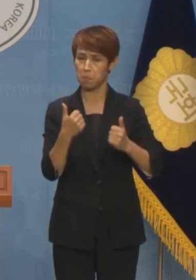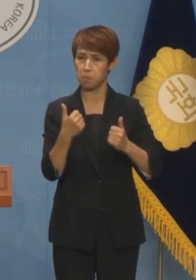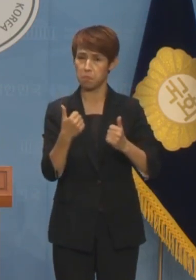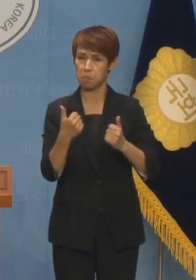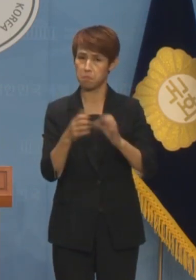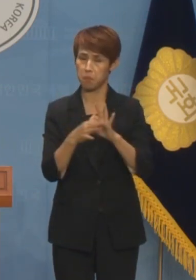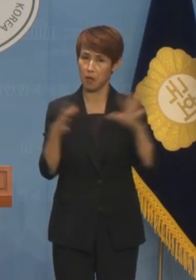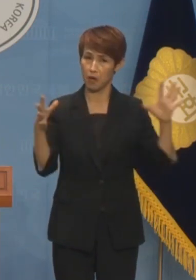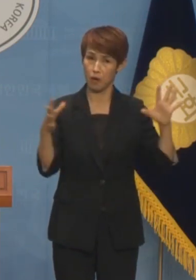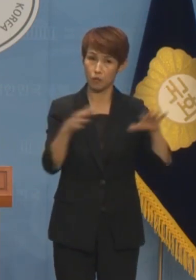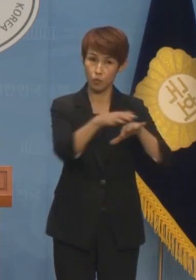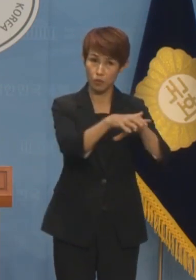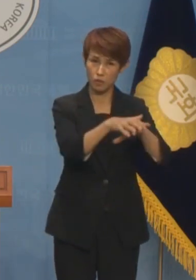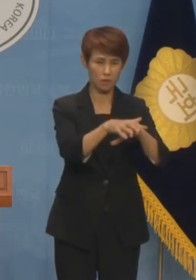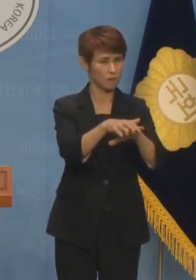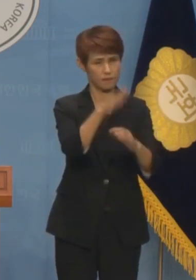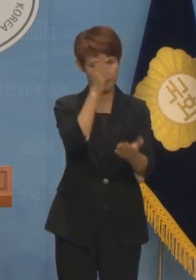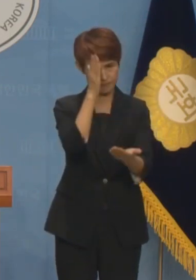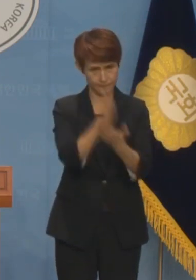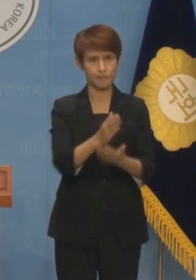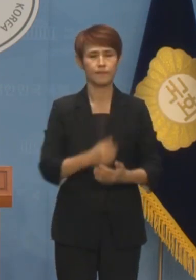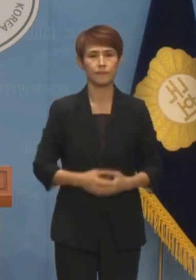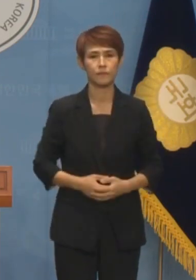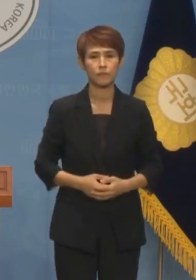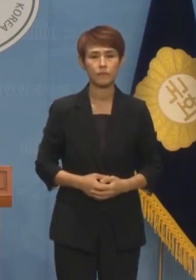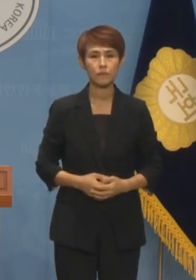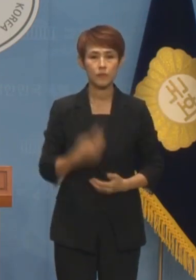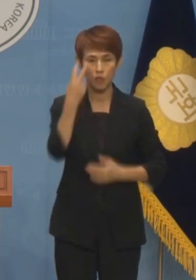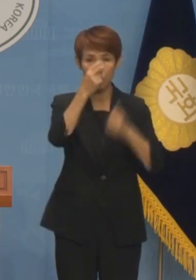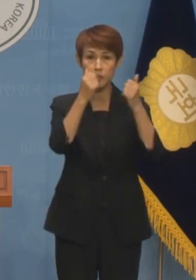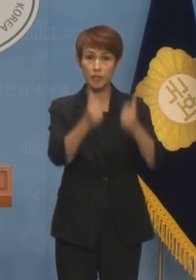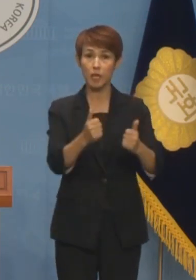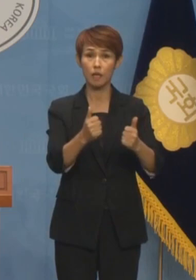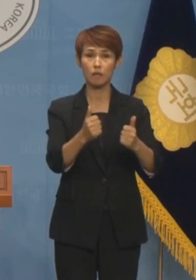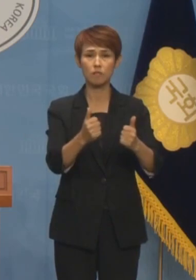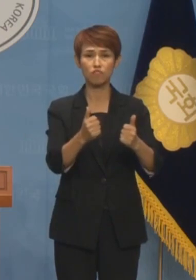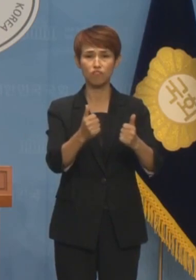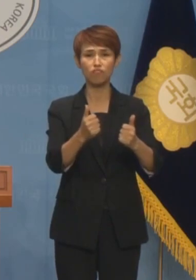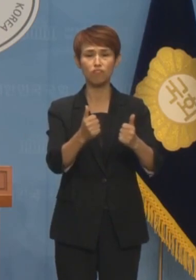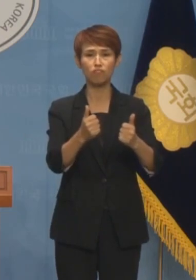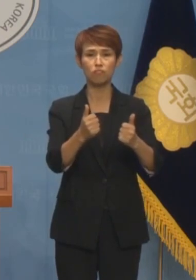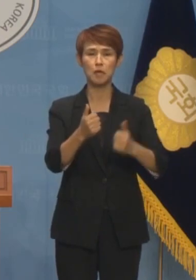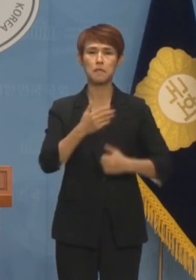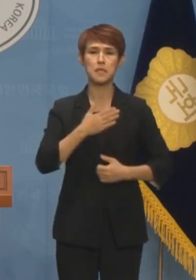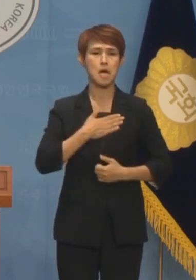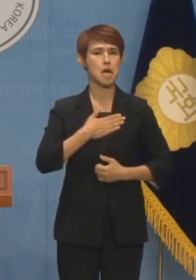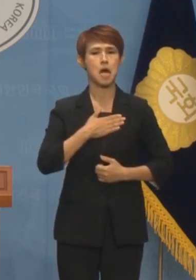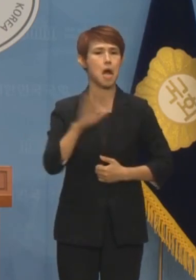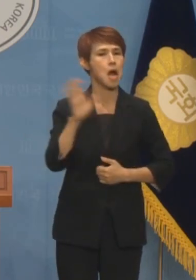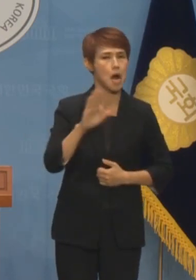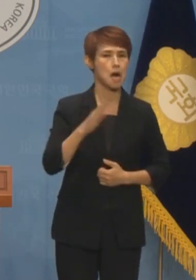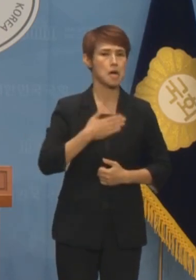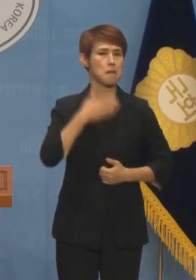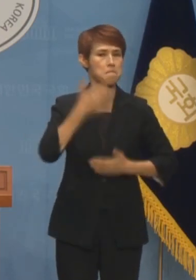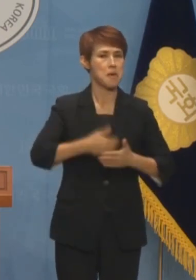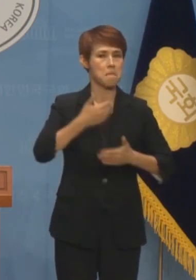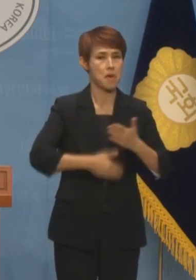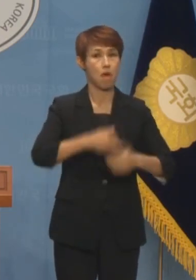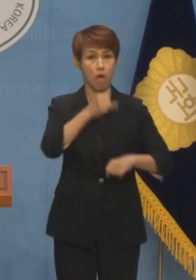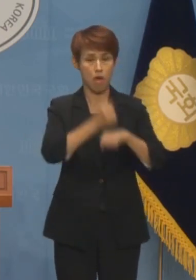조직은 대한민국에 없어야 합니다. 그런데 검찰은 자꾸만 스스로를 가리켜 예외 존재라